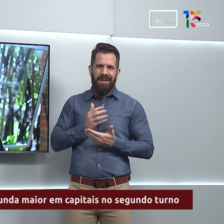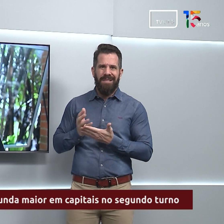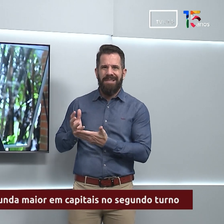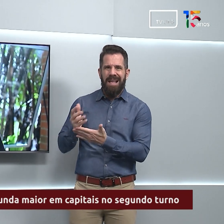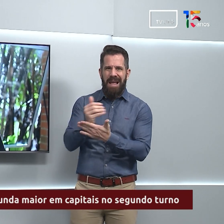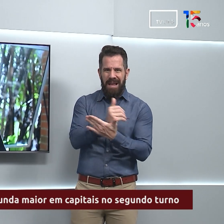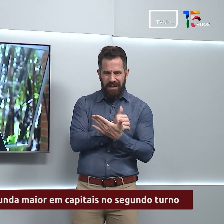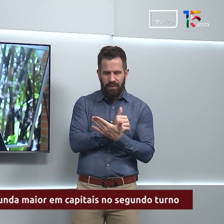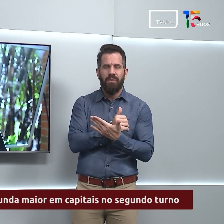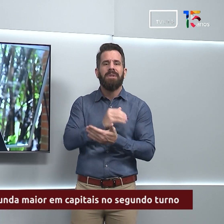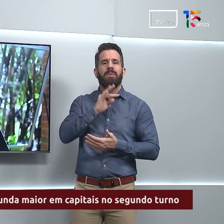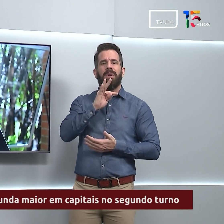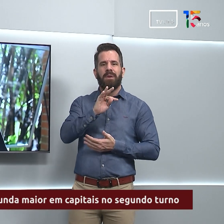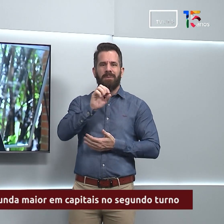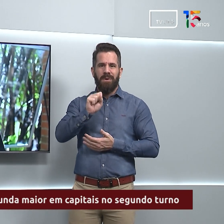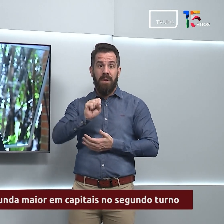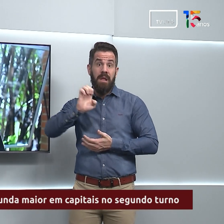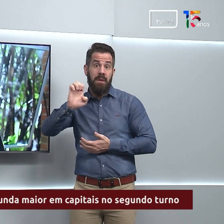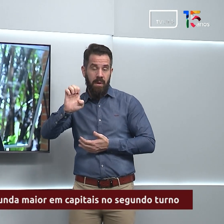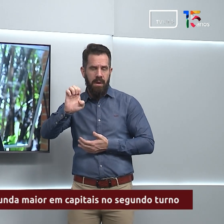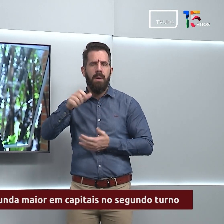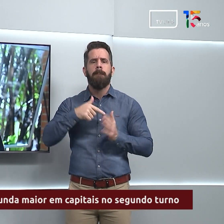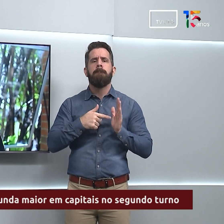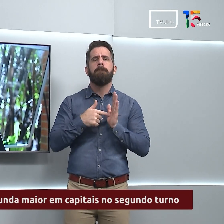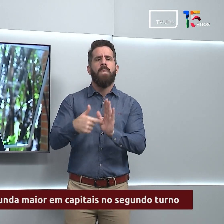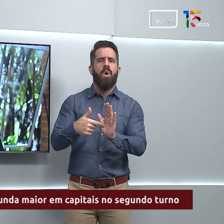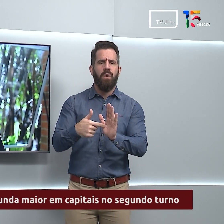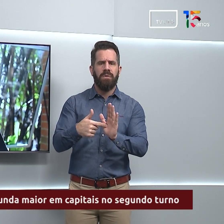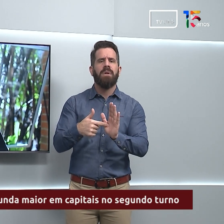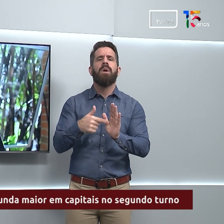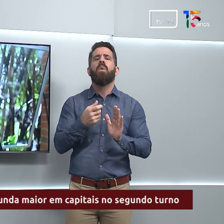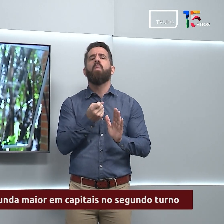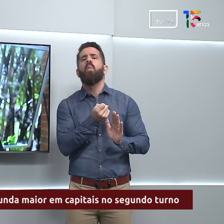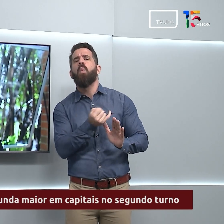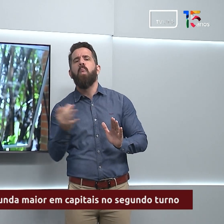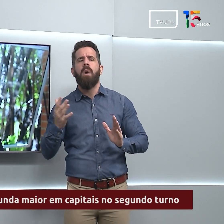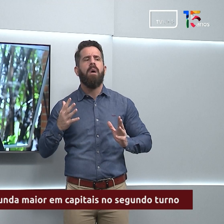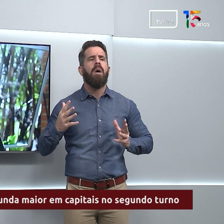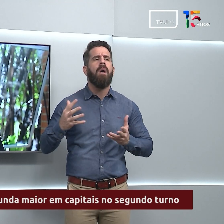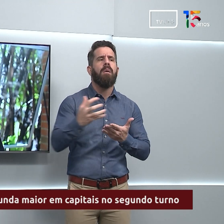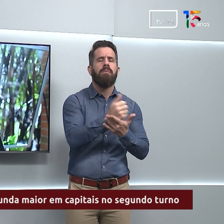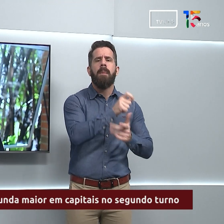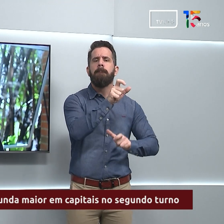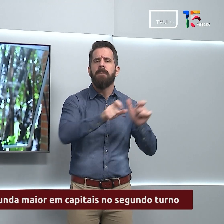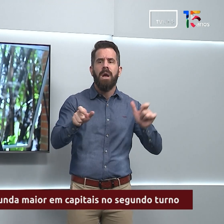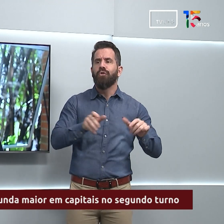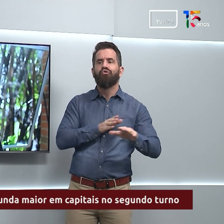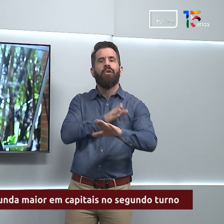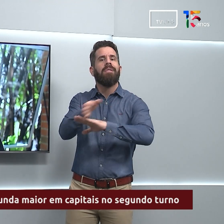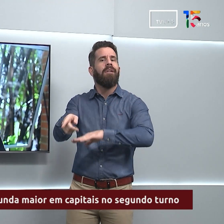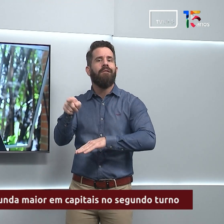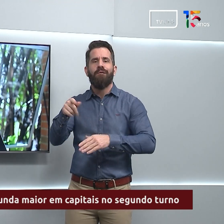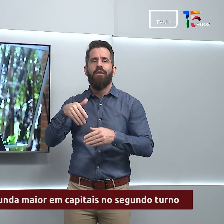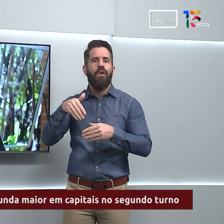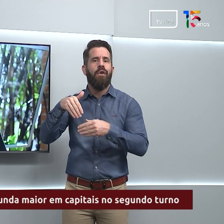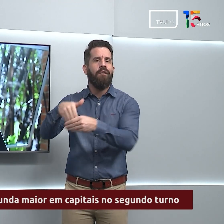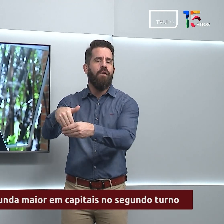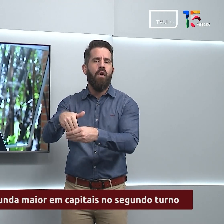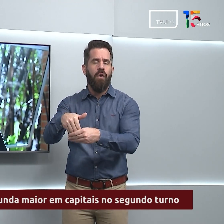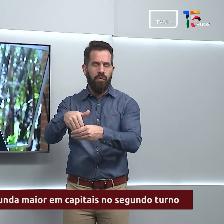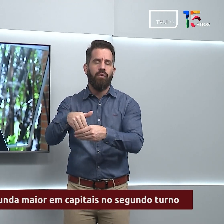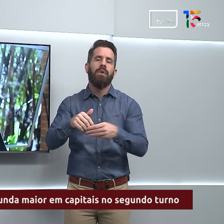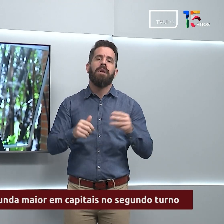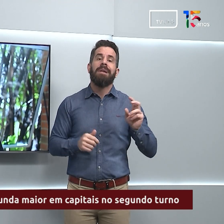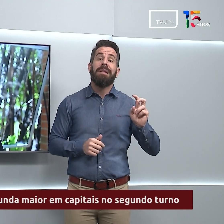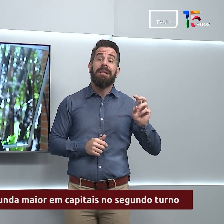Superior Eleitoral mostram que mais de 352 mil não compareceram às urnas, enquanto que os que votaram no